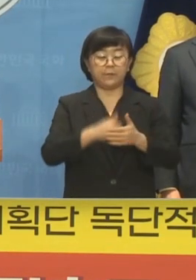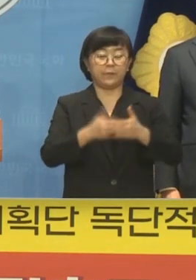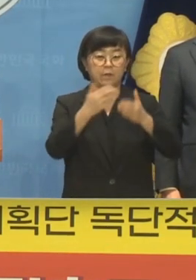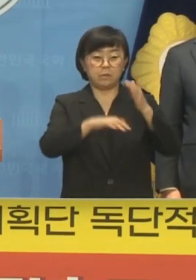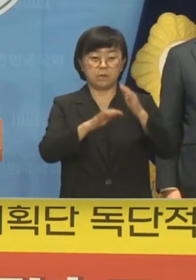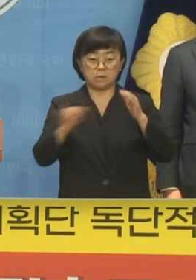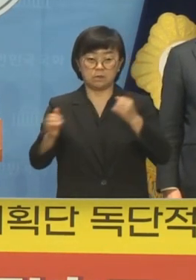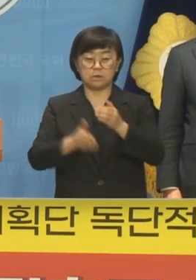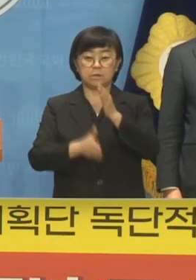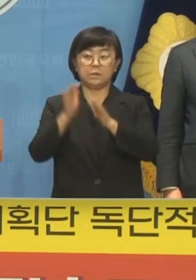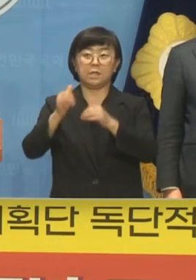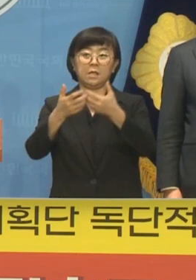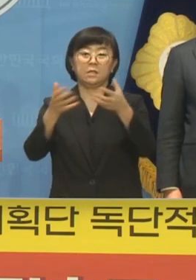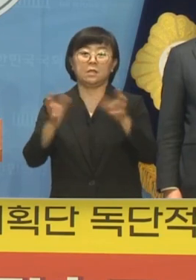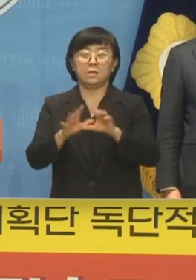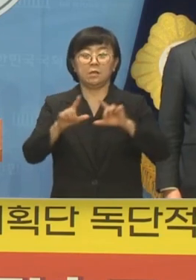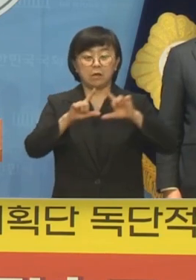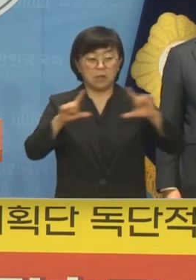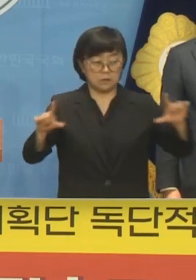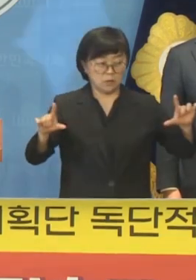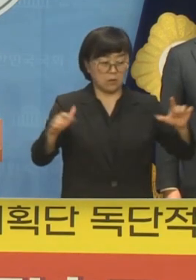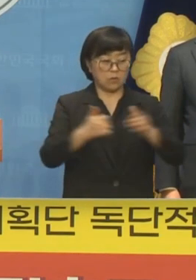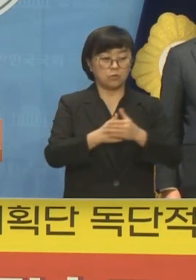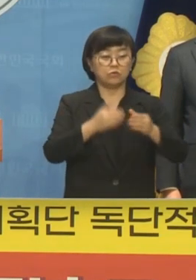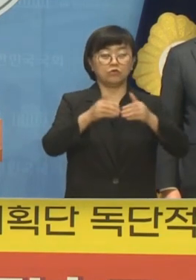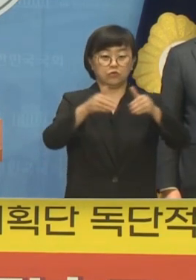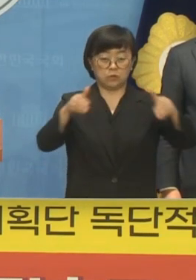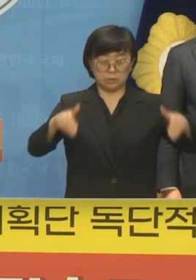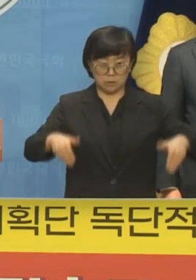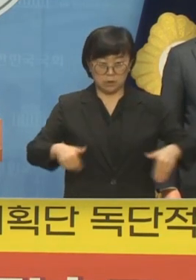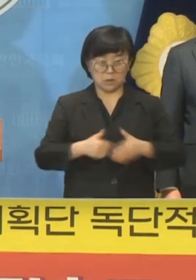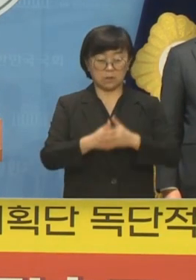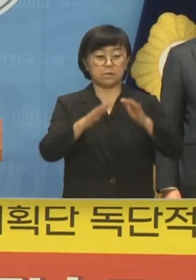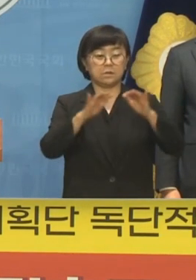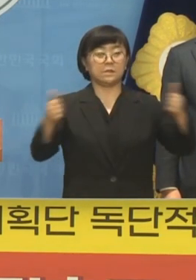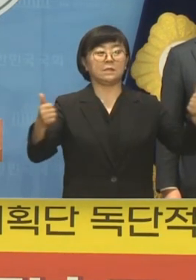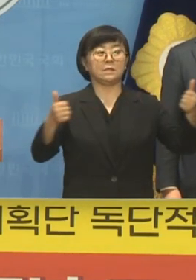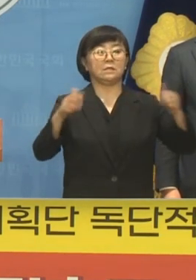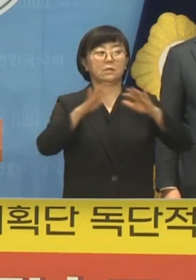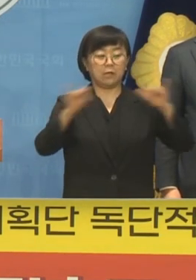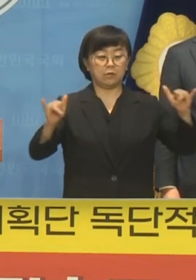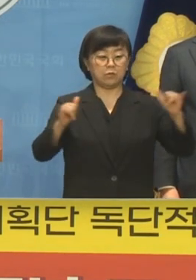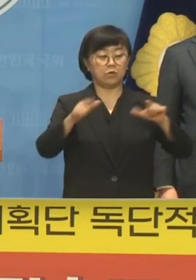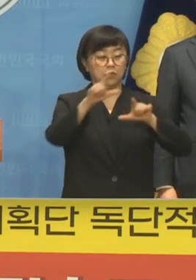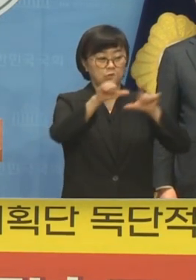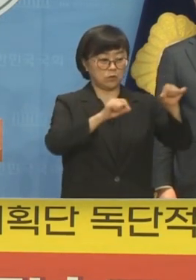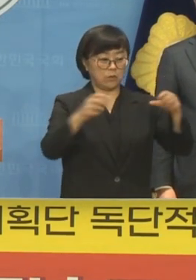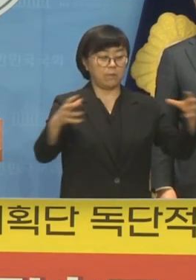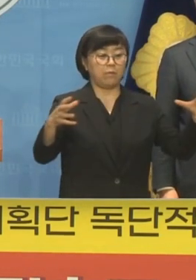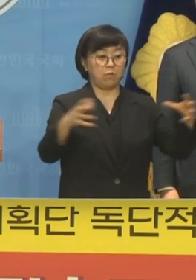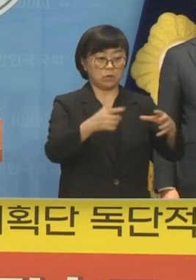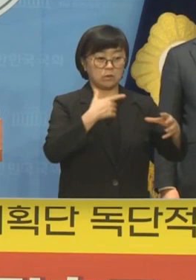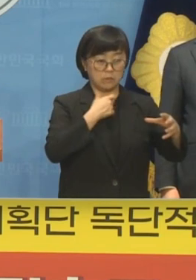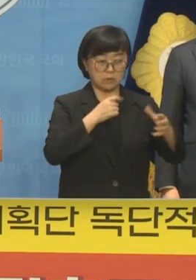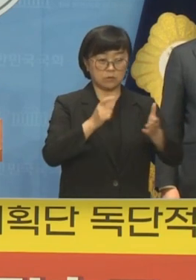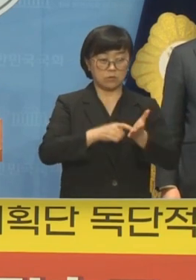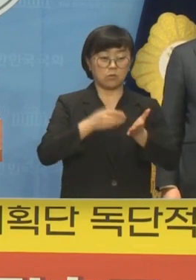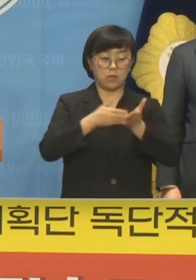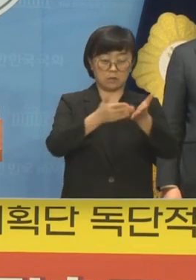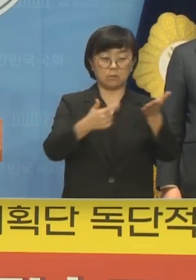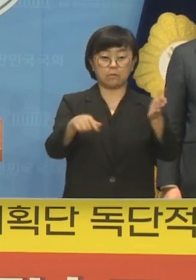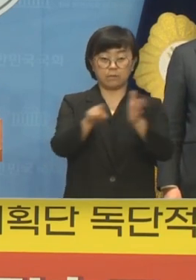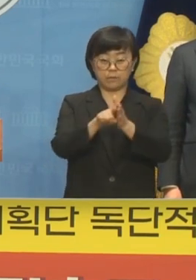유족과 시민단체들은 객관적이고 중립적인 인사들로 구성을 해주시기를 촉구하는